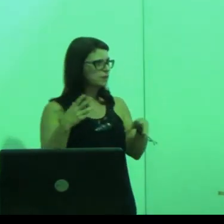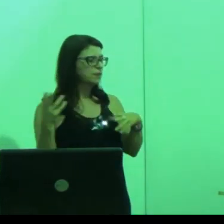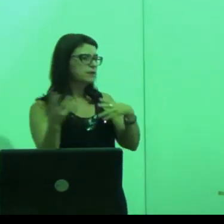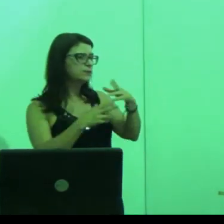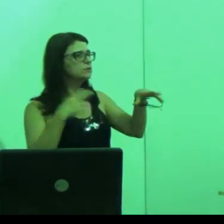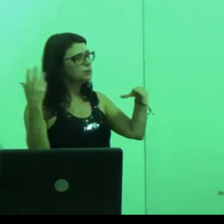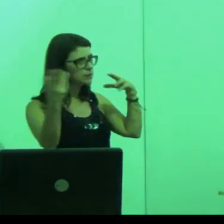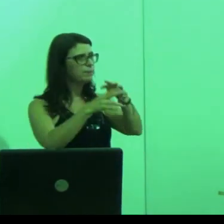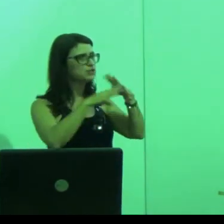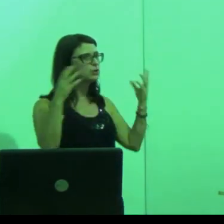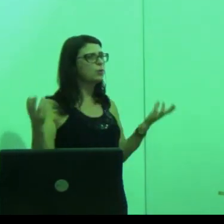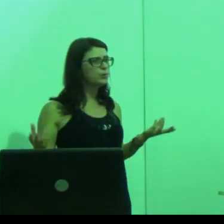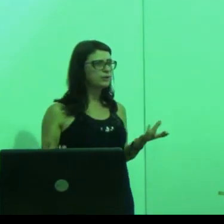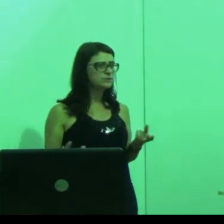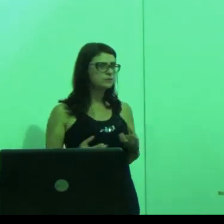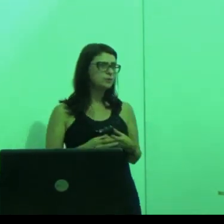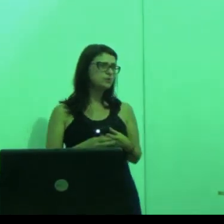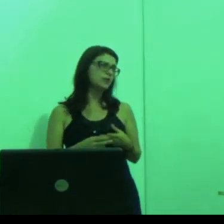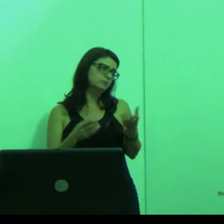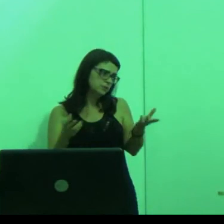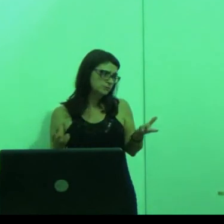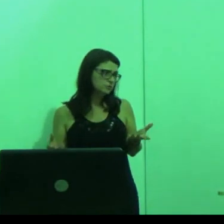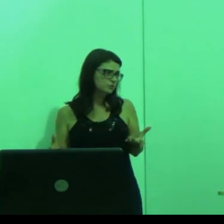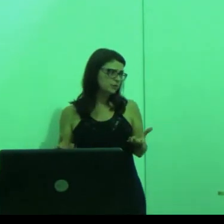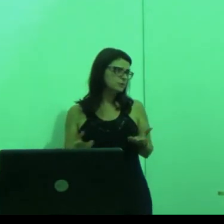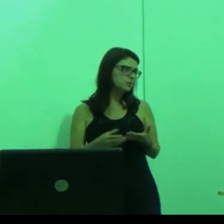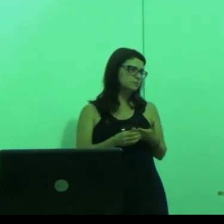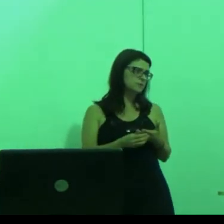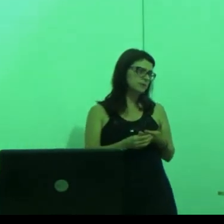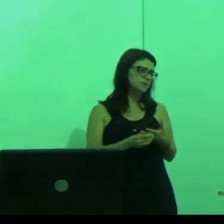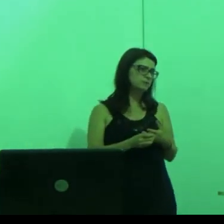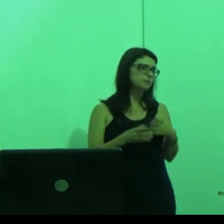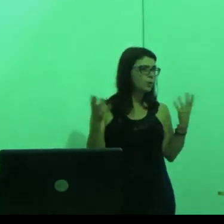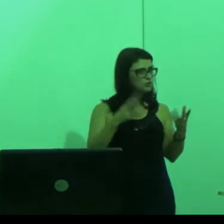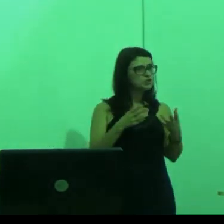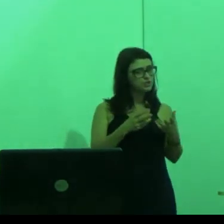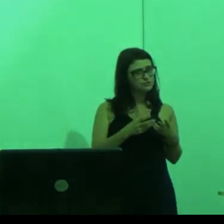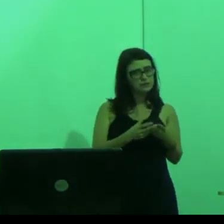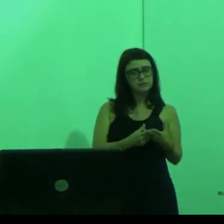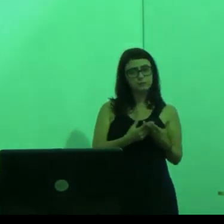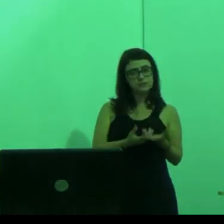que é toda a outra parte que compõe esse objeto no final das contas. Então tem um monte de gente falando e